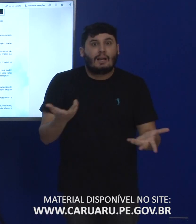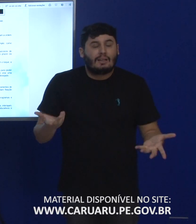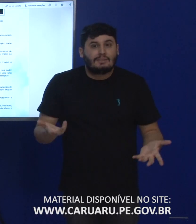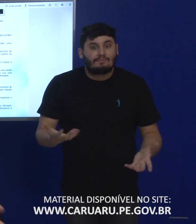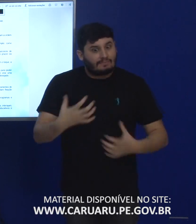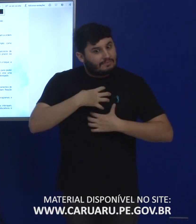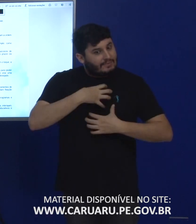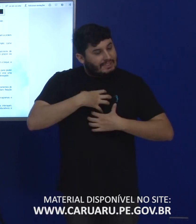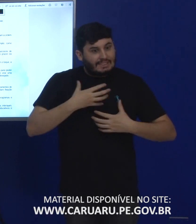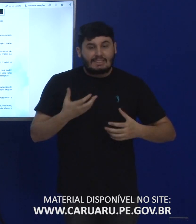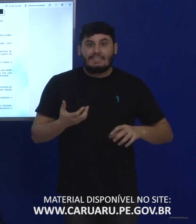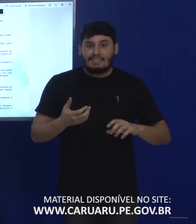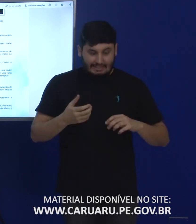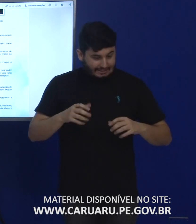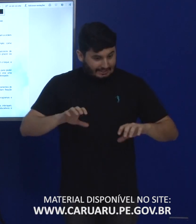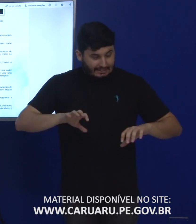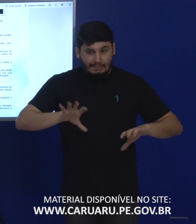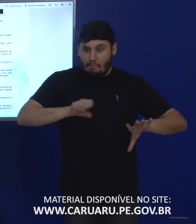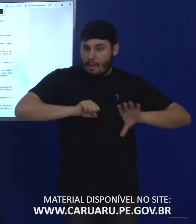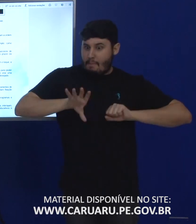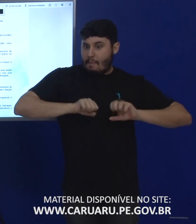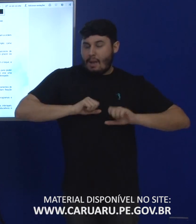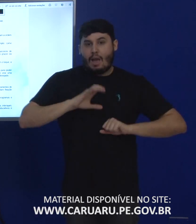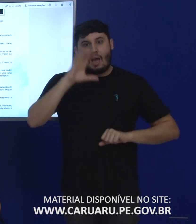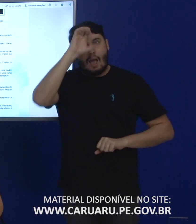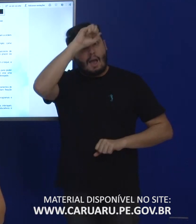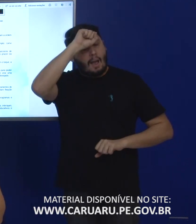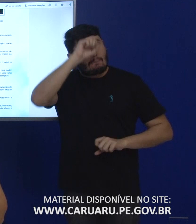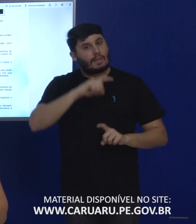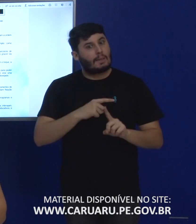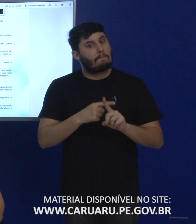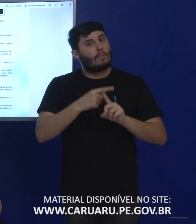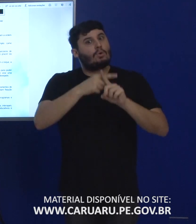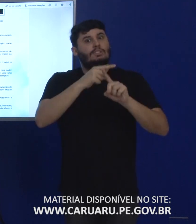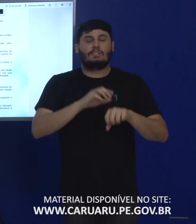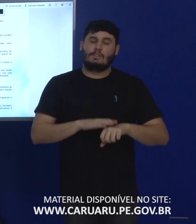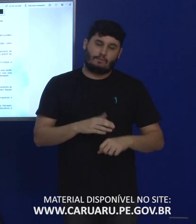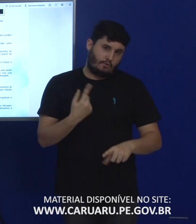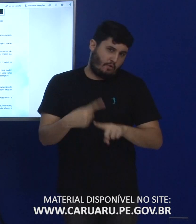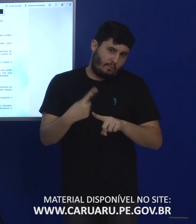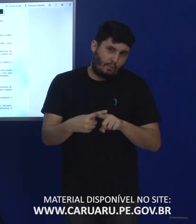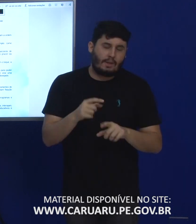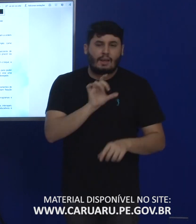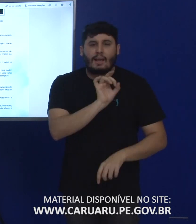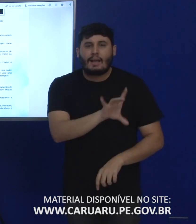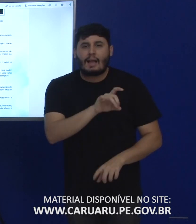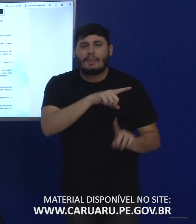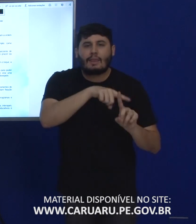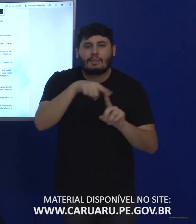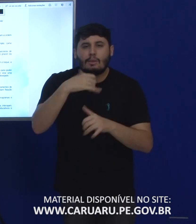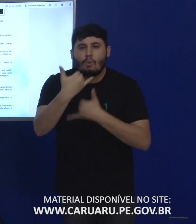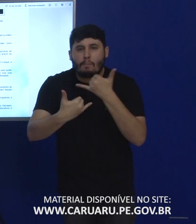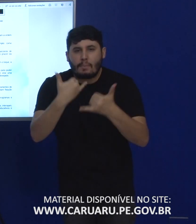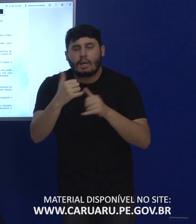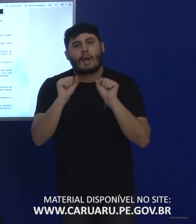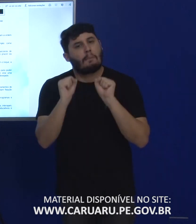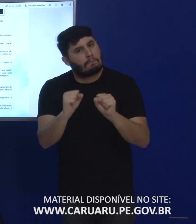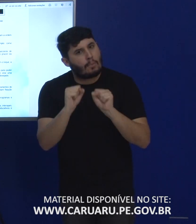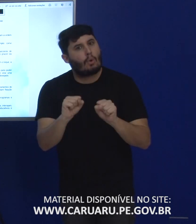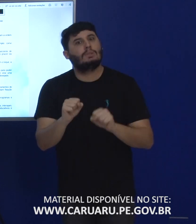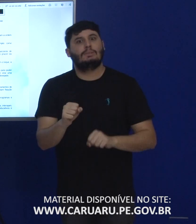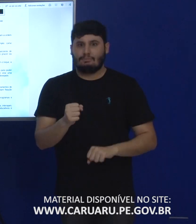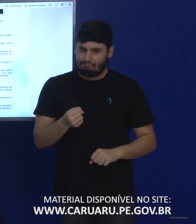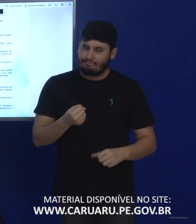a dificuldade por essa ausência que a gente tem hoje. Cada brincadeira pode ser utilizada no desenvolvimento do filho de